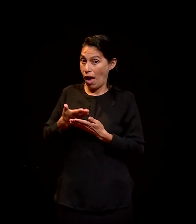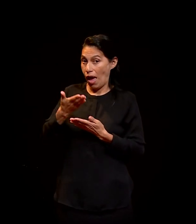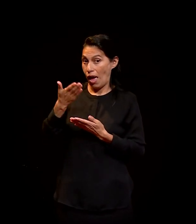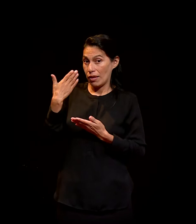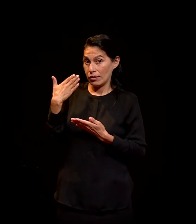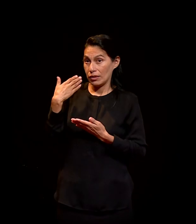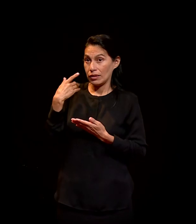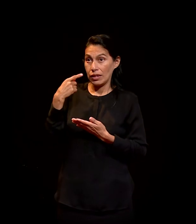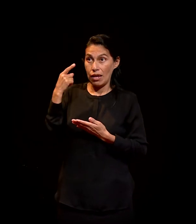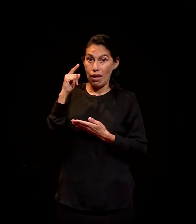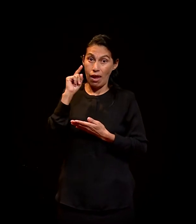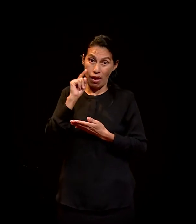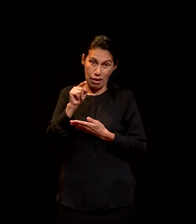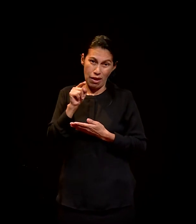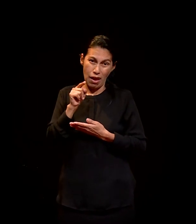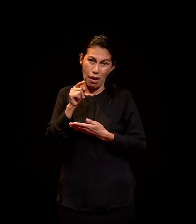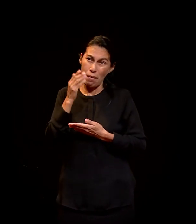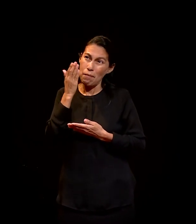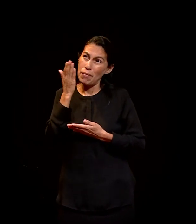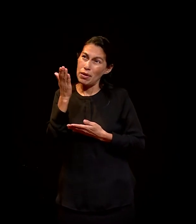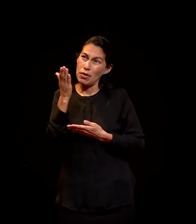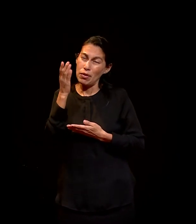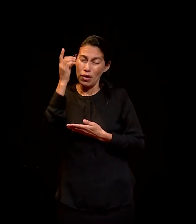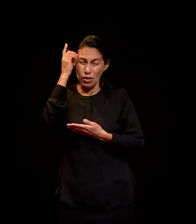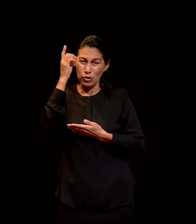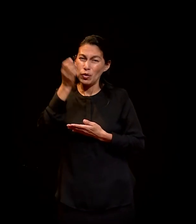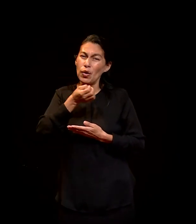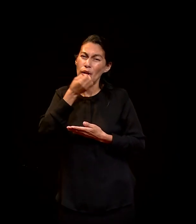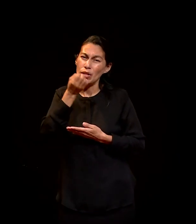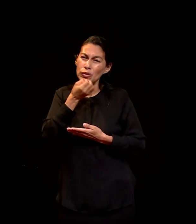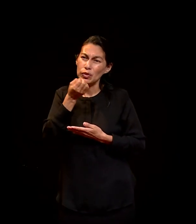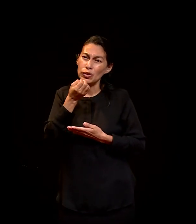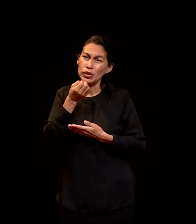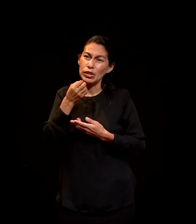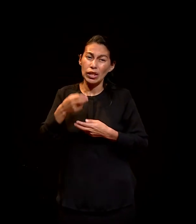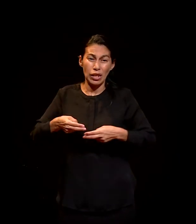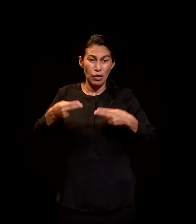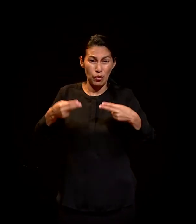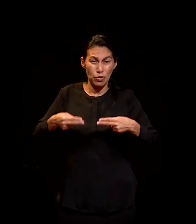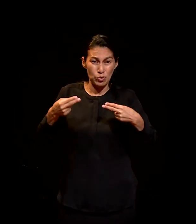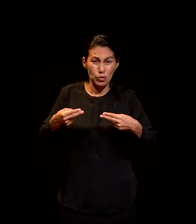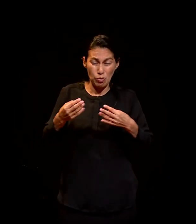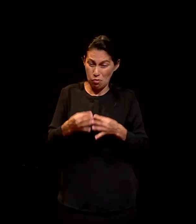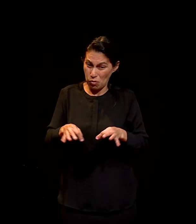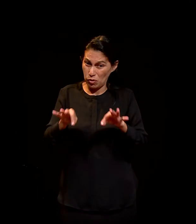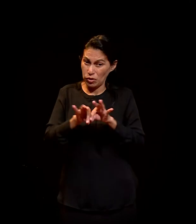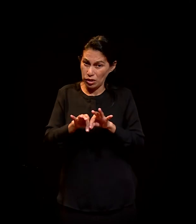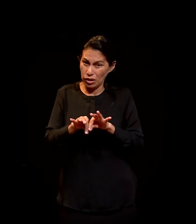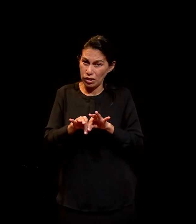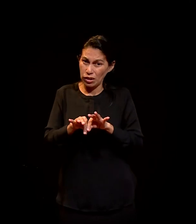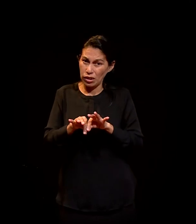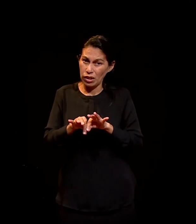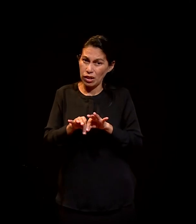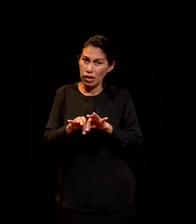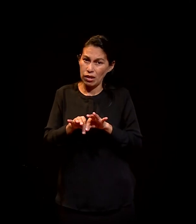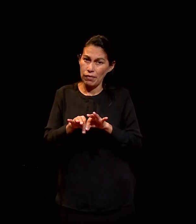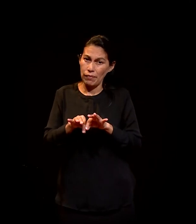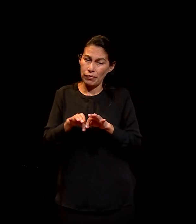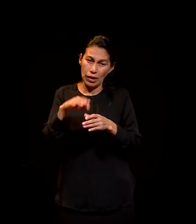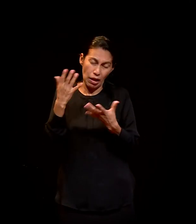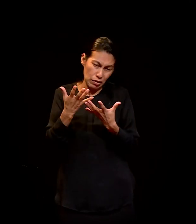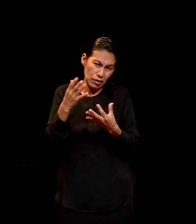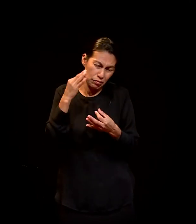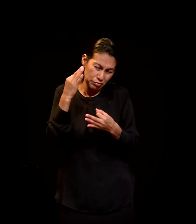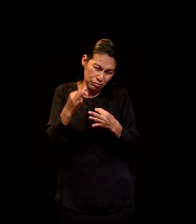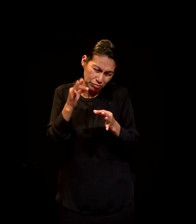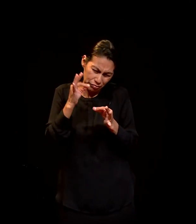pidió una oración que le permitiera importante y era le iba a dar una parte de ese dinero que iba a